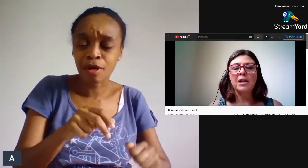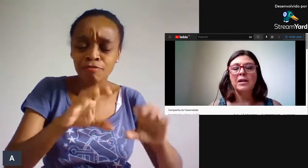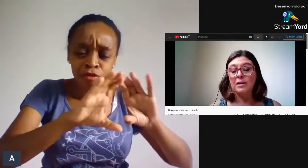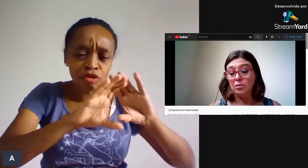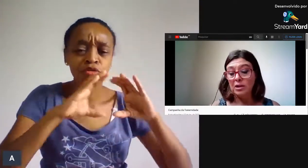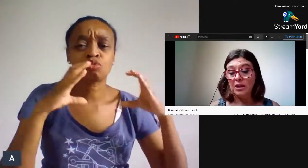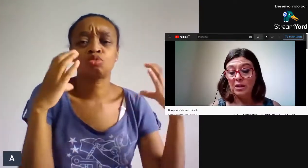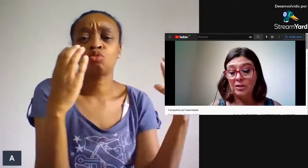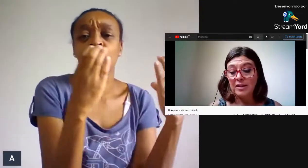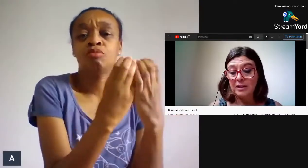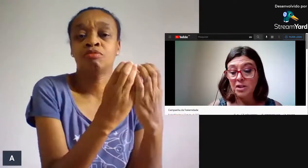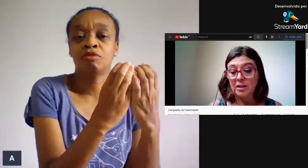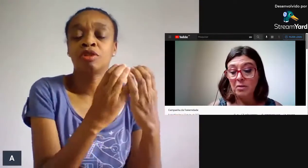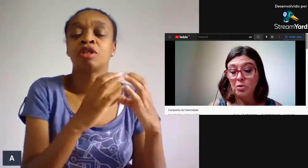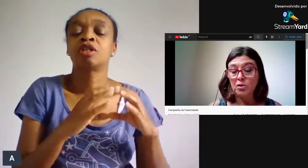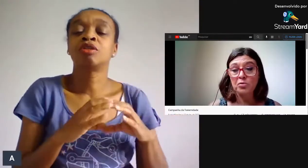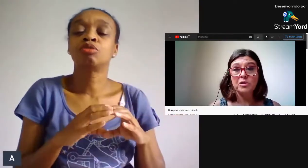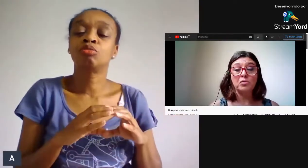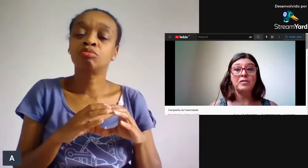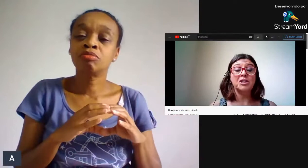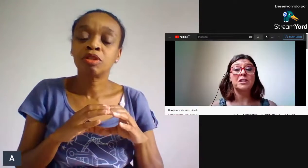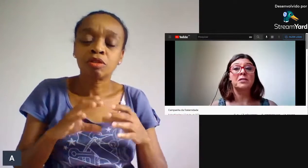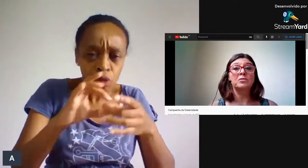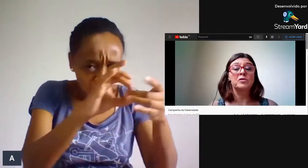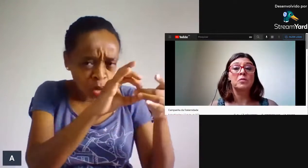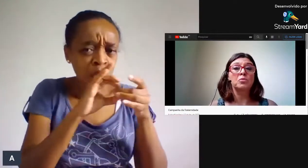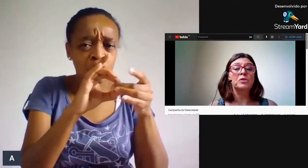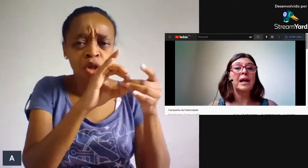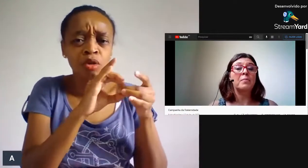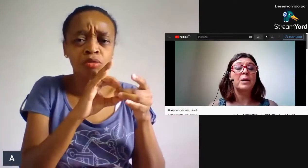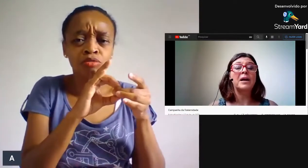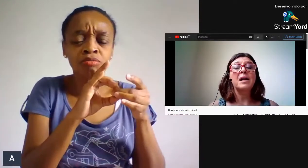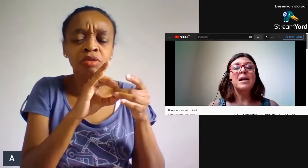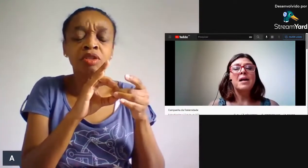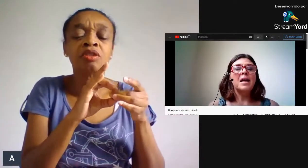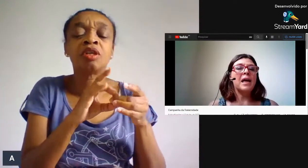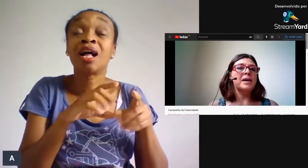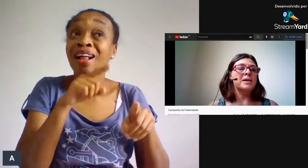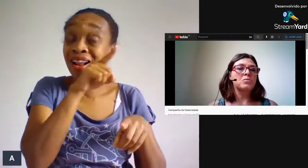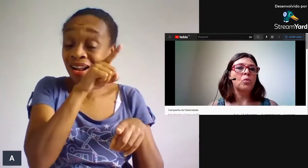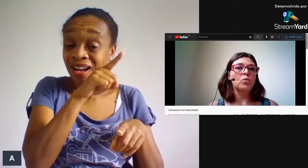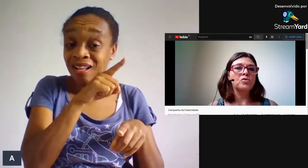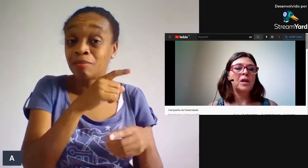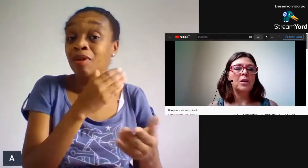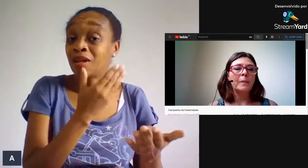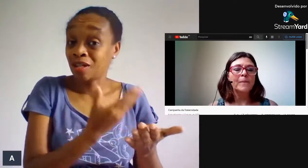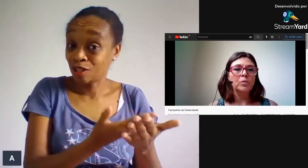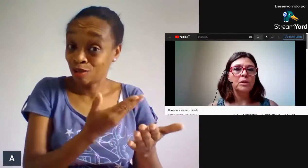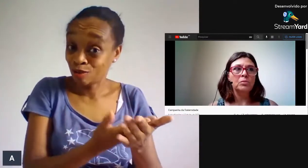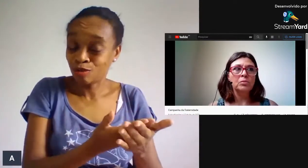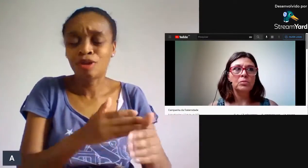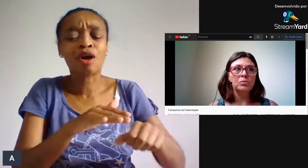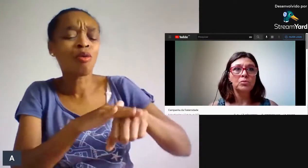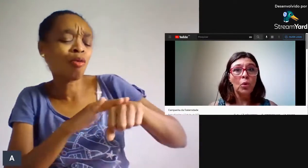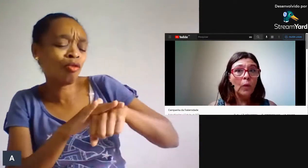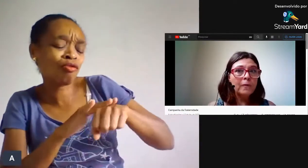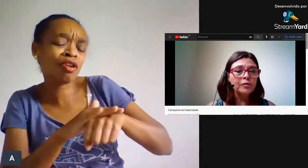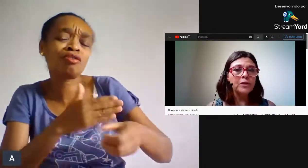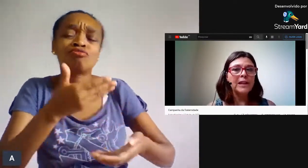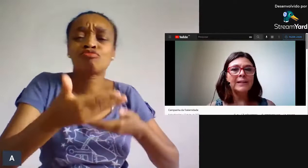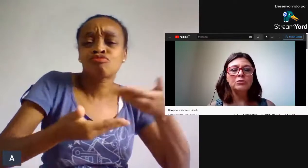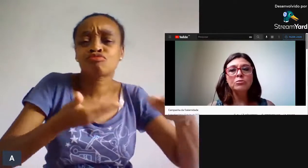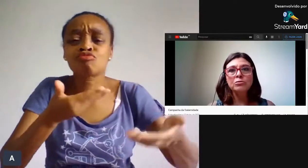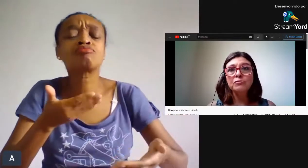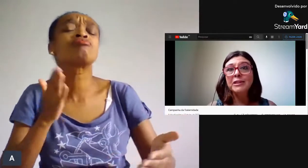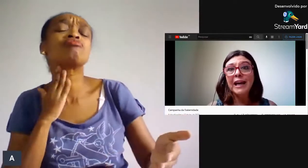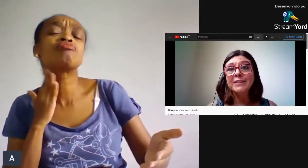rege a doutrina da nossa igreja até hoje. O Concílio do Vaticano II, na época, era um concílio muito